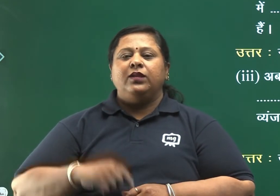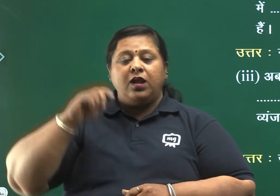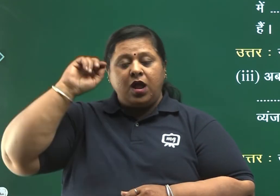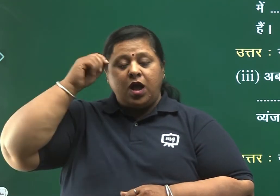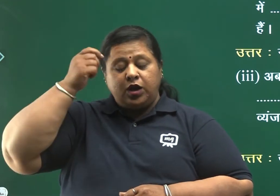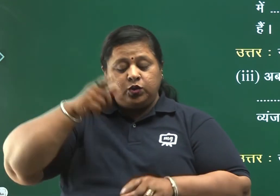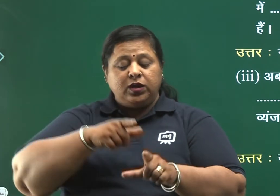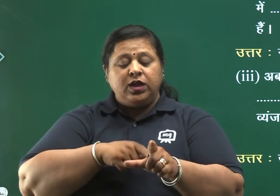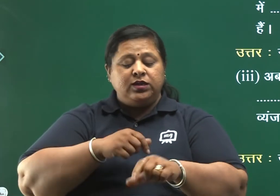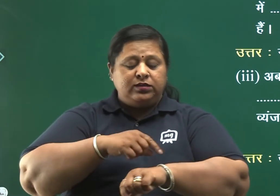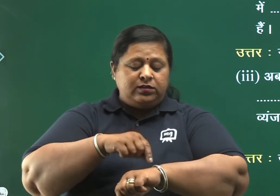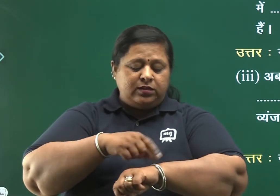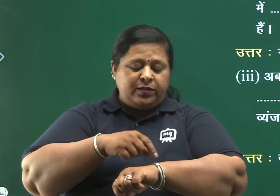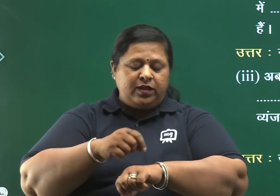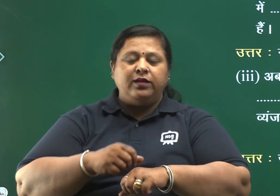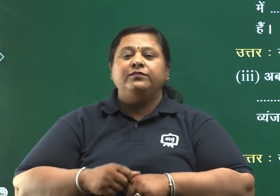अंग्रेजों के समय के